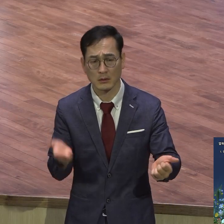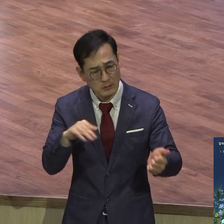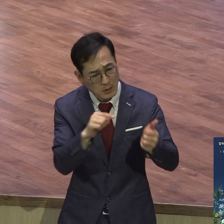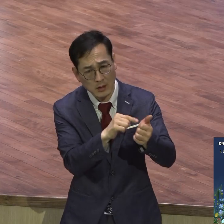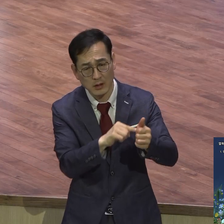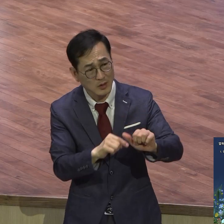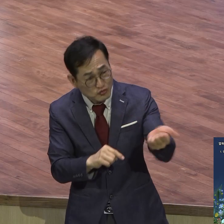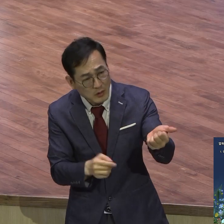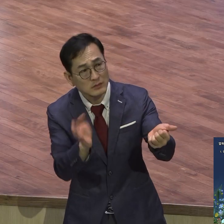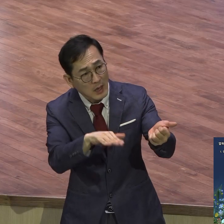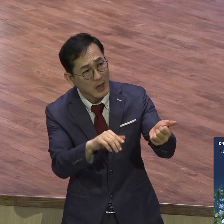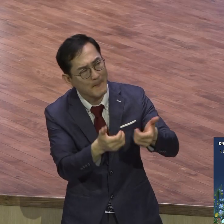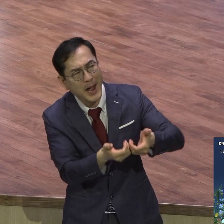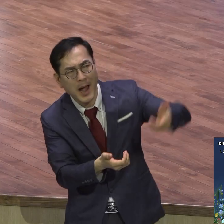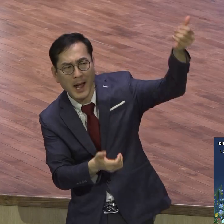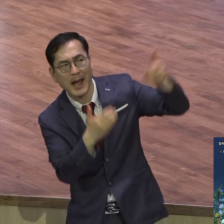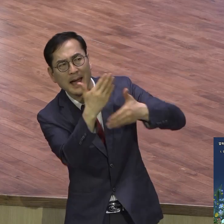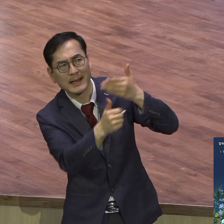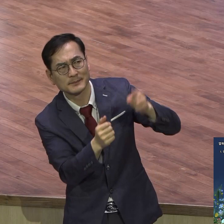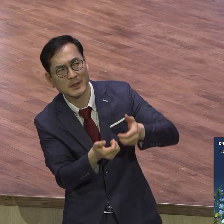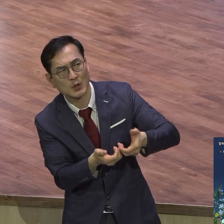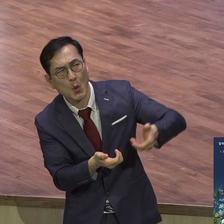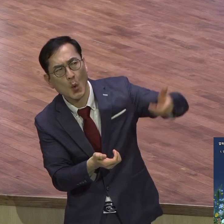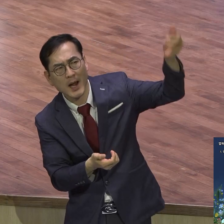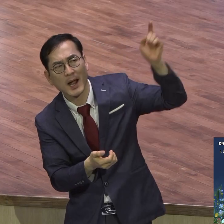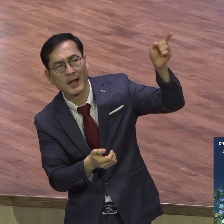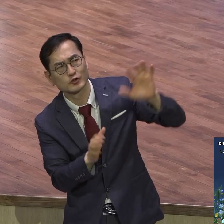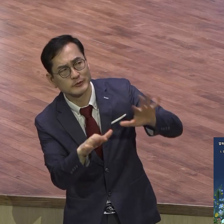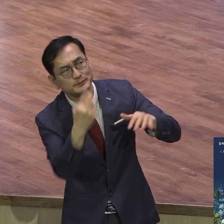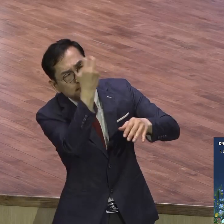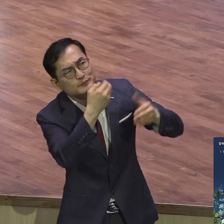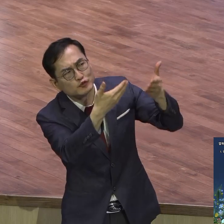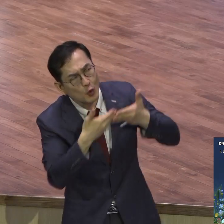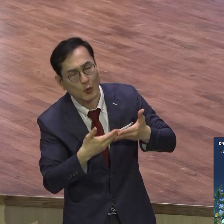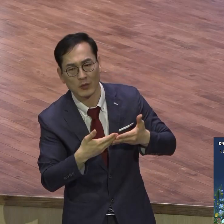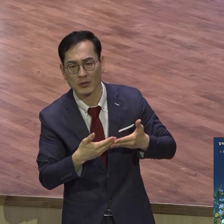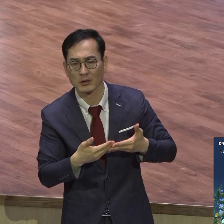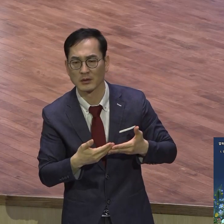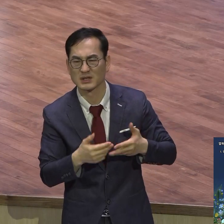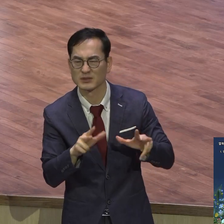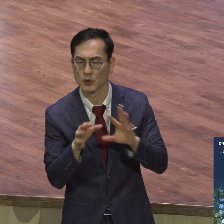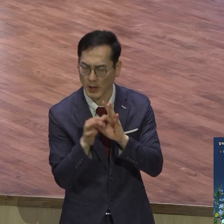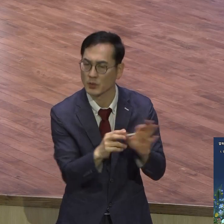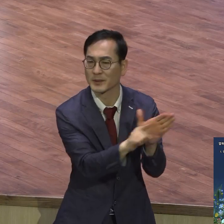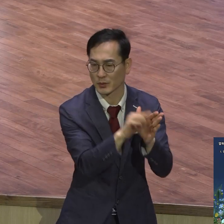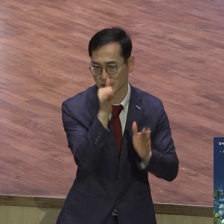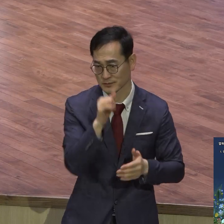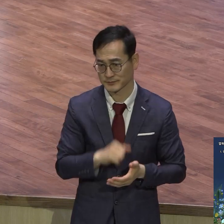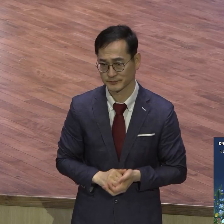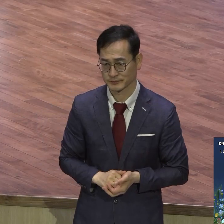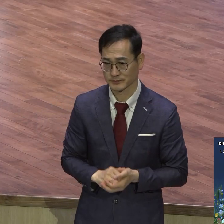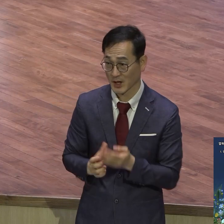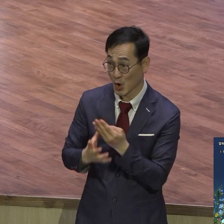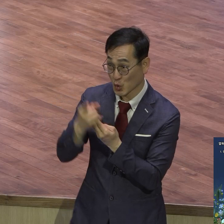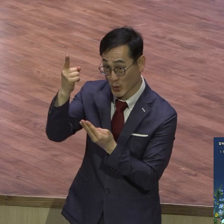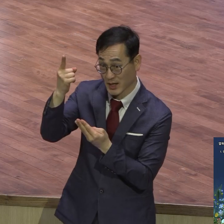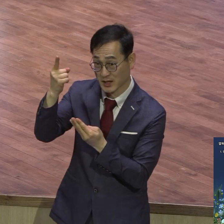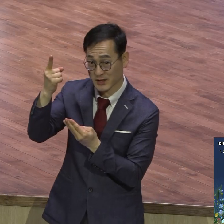희한하죠. 죽었는데도 통일교 문선명 사후에 그 안에 한 학자가